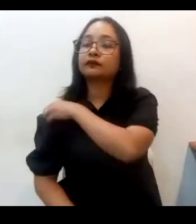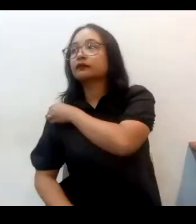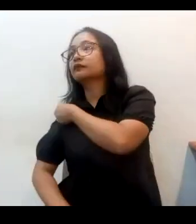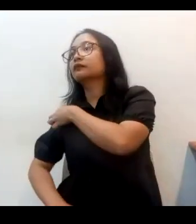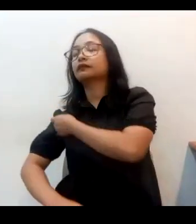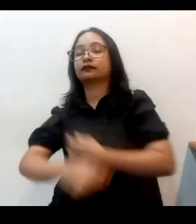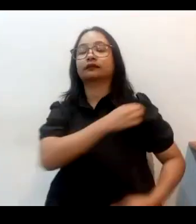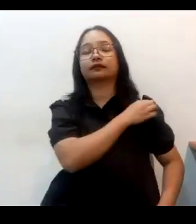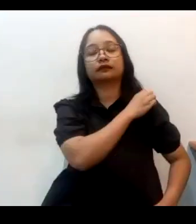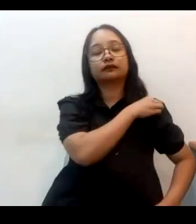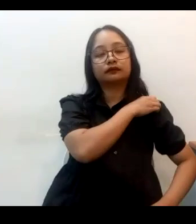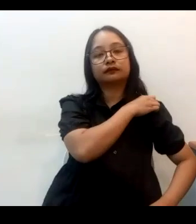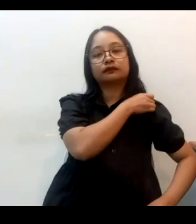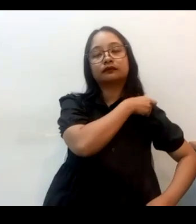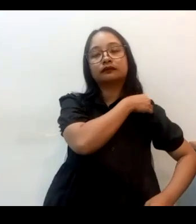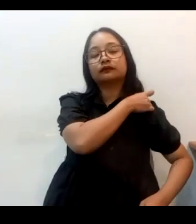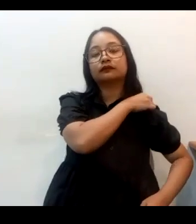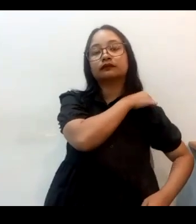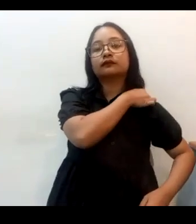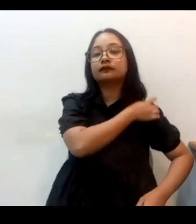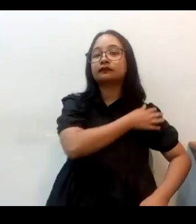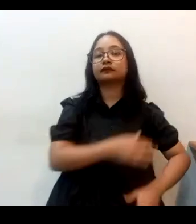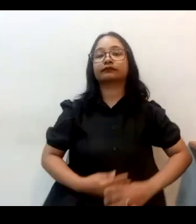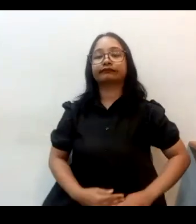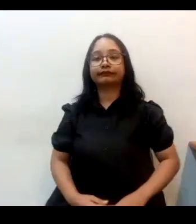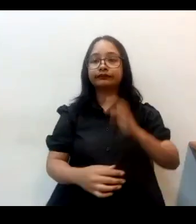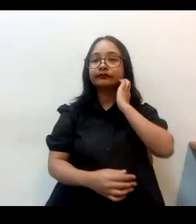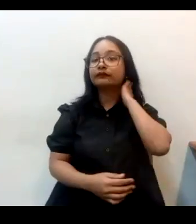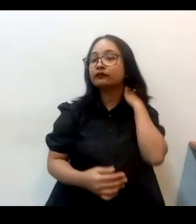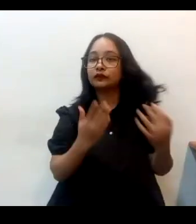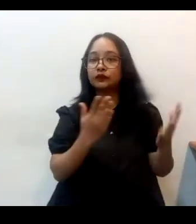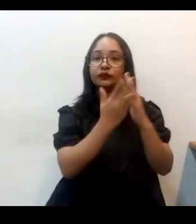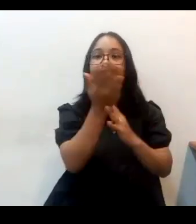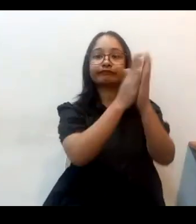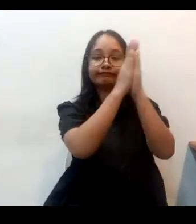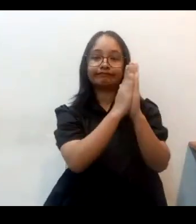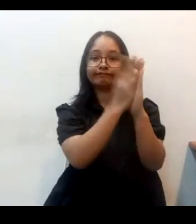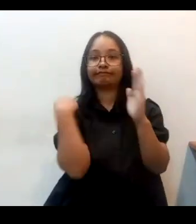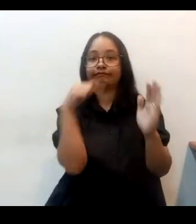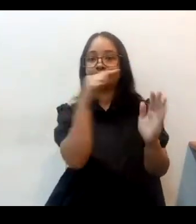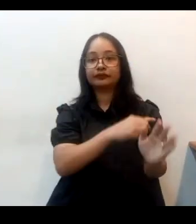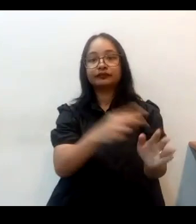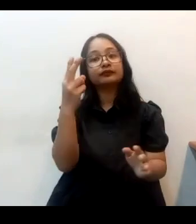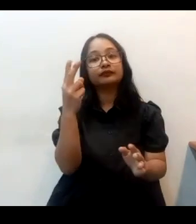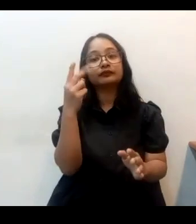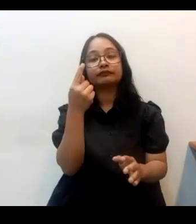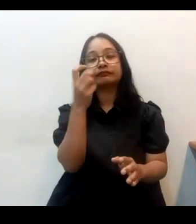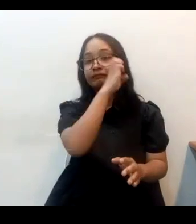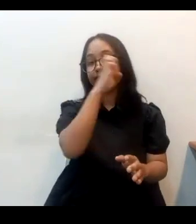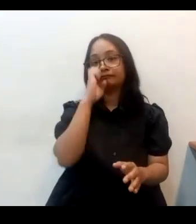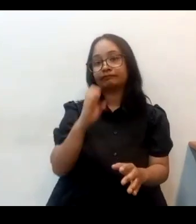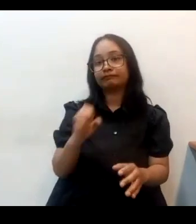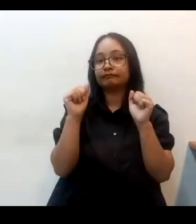119, talatang 18 po, sa pamagitan po ng panalangin, yung ating pong mata ay lumiliwanag rin. The verse 18, basahin po natin